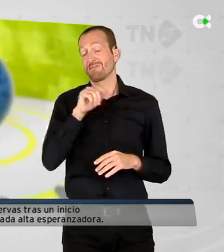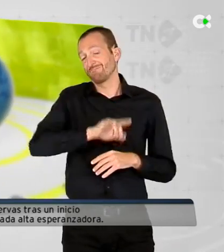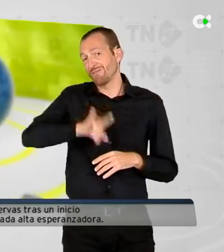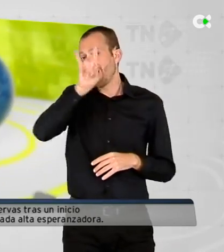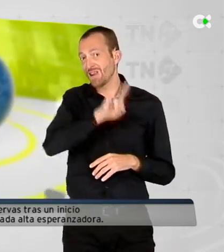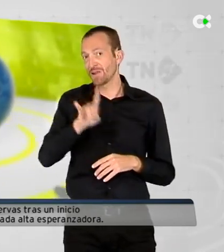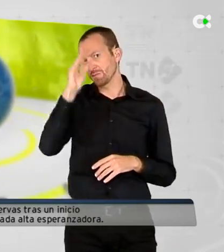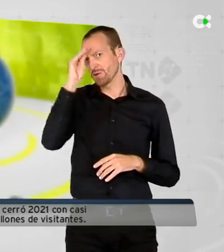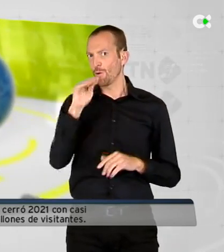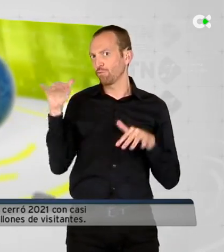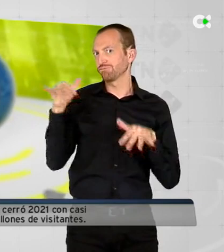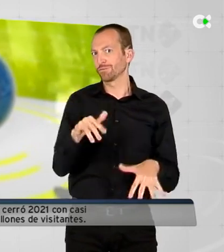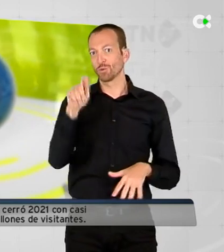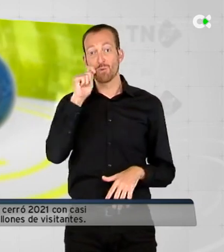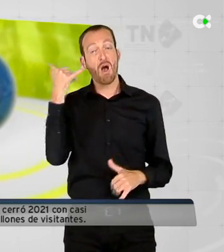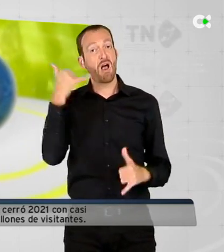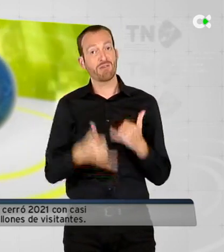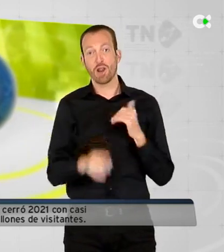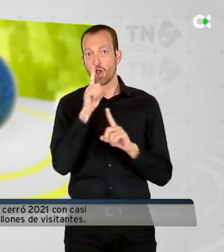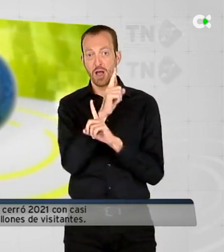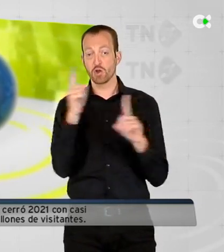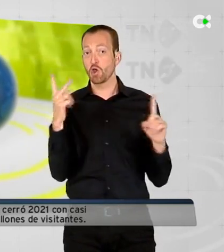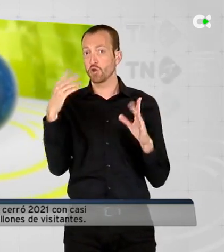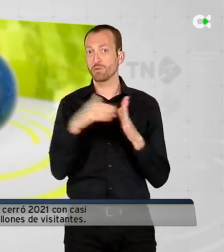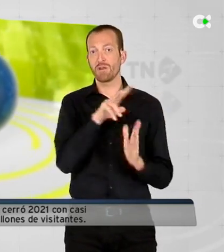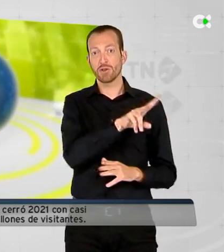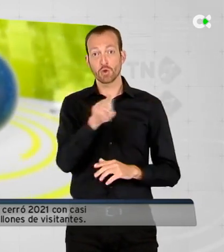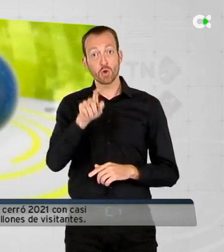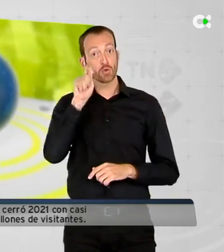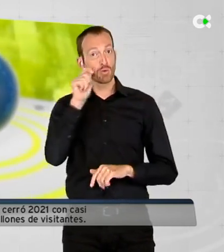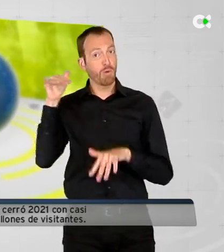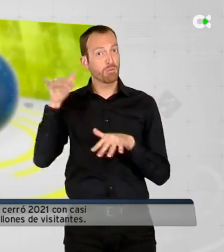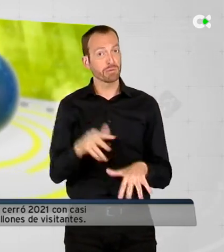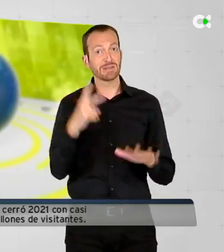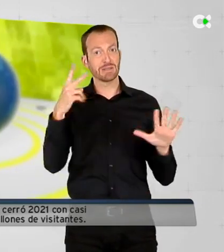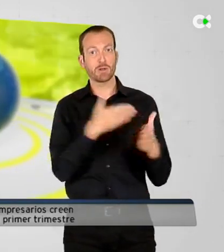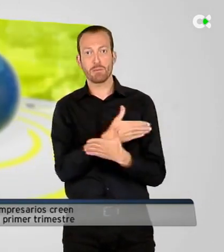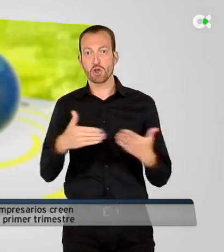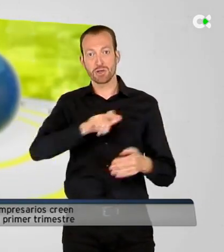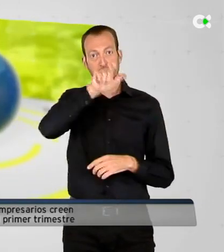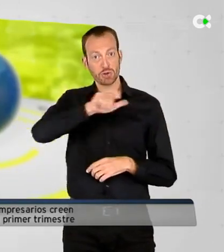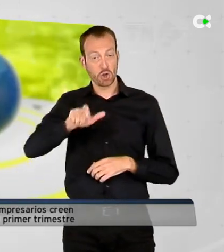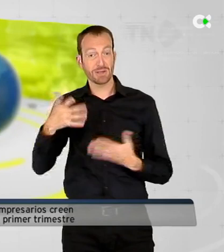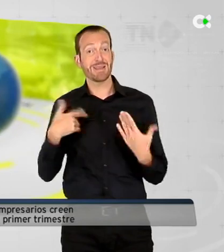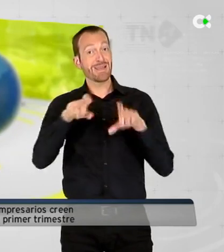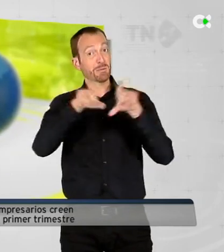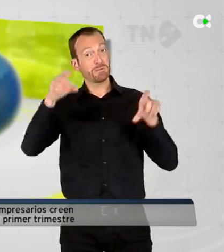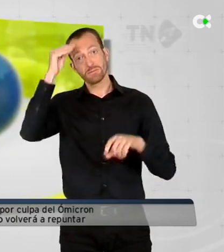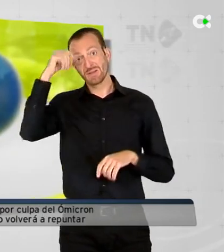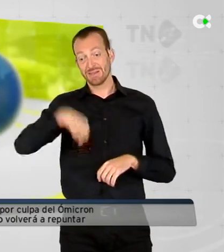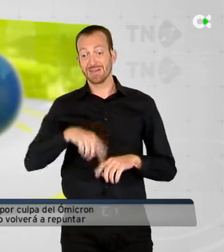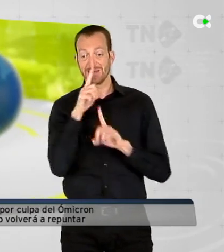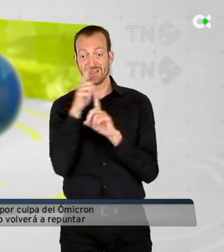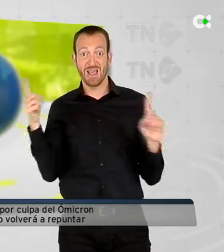esperanzadora Canarias cerró 2021 con casi 7 millones de visitantes los empresarios creen que el primer